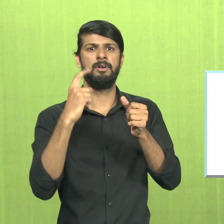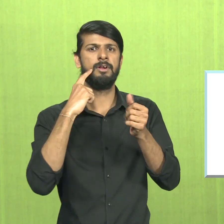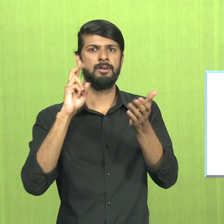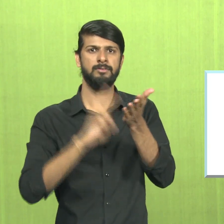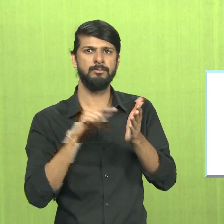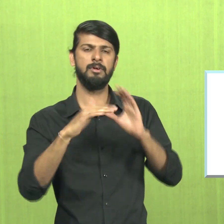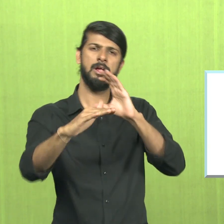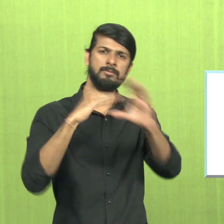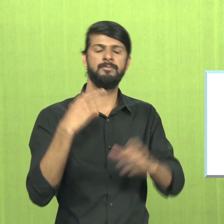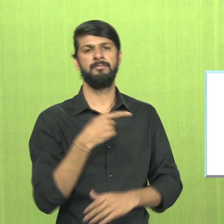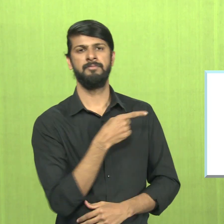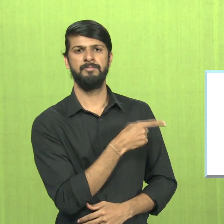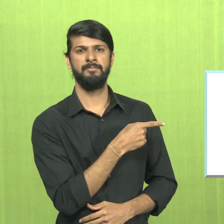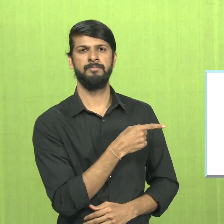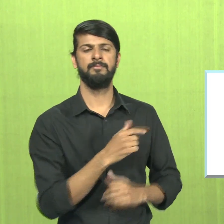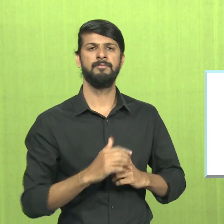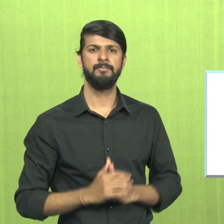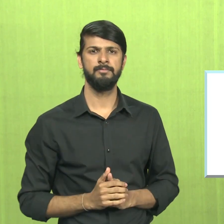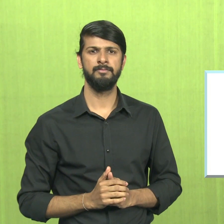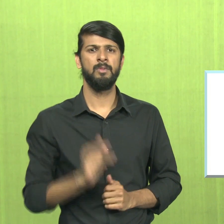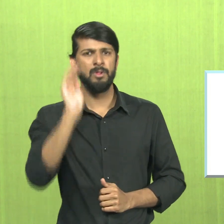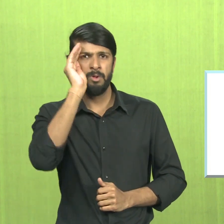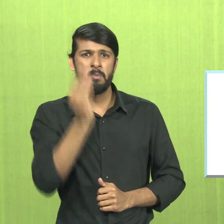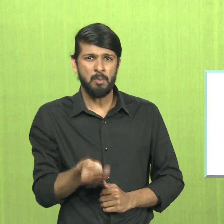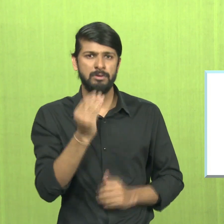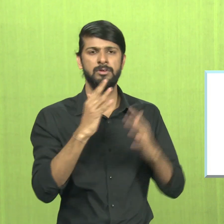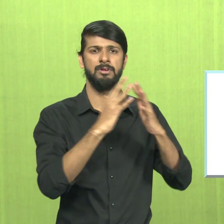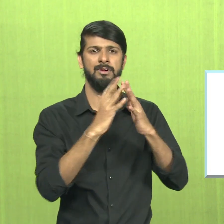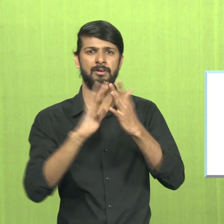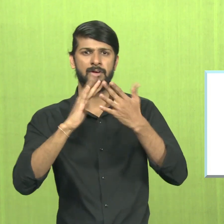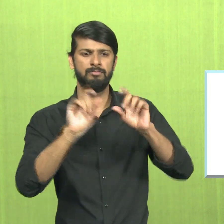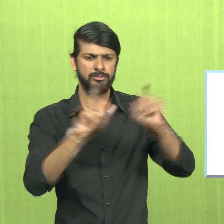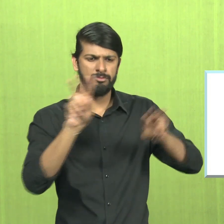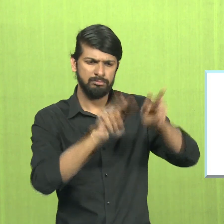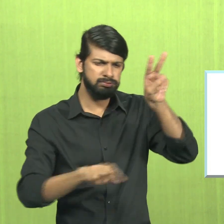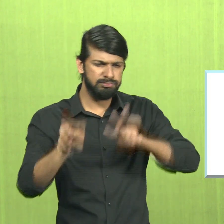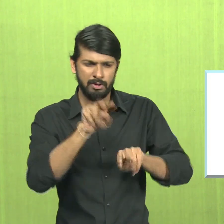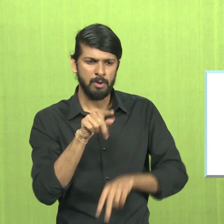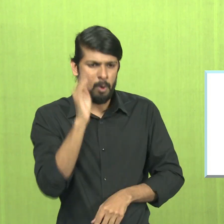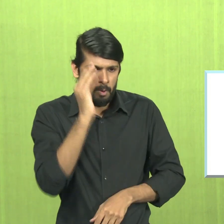देगा यह छोटी सी डॉट इन ए फॉर मोर इनफॉरमेशन विजिट वेबसाइट डब्ल्यू